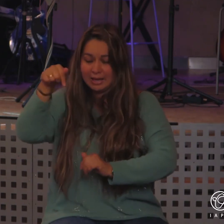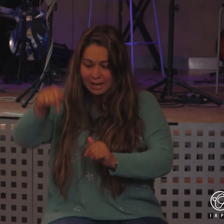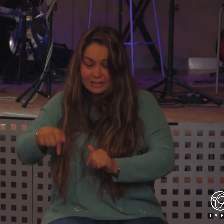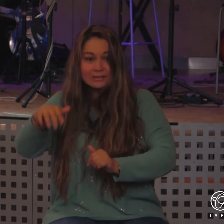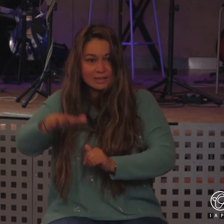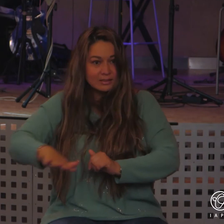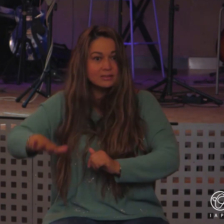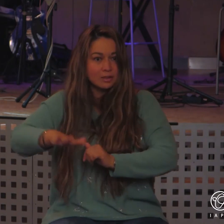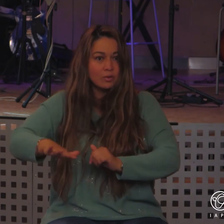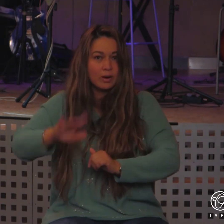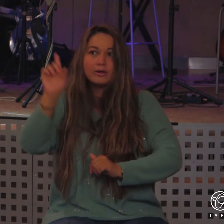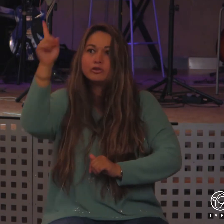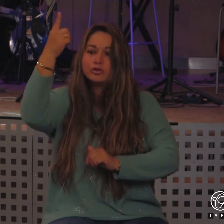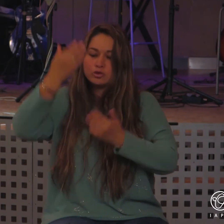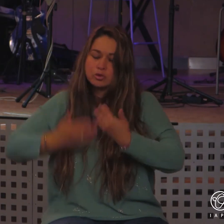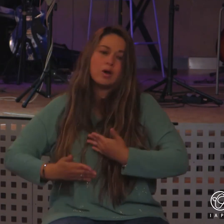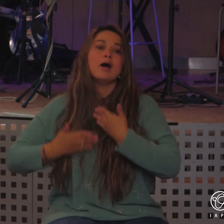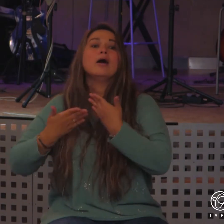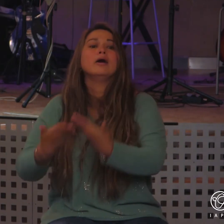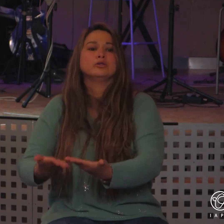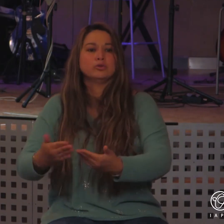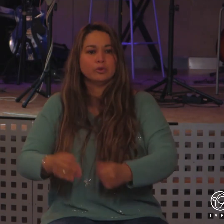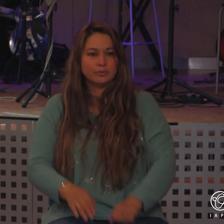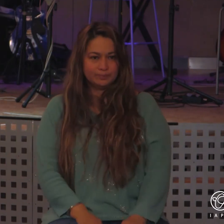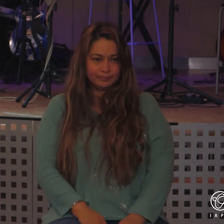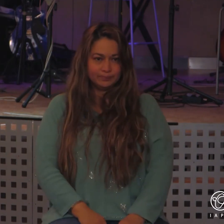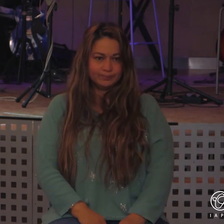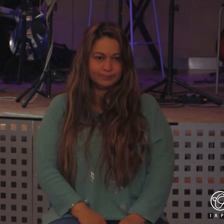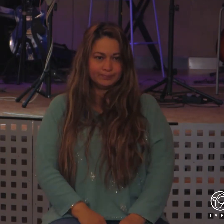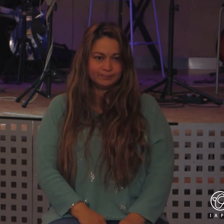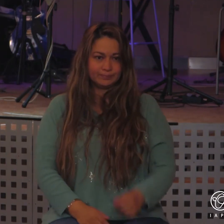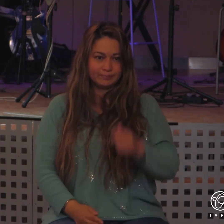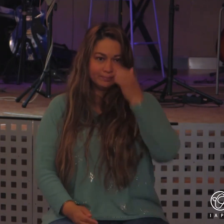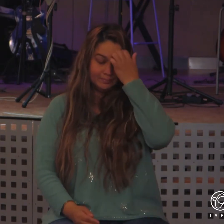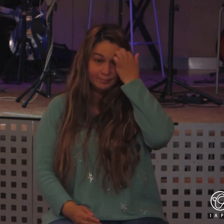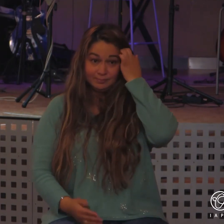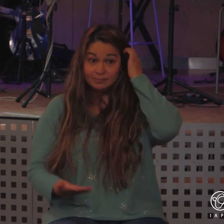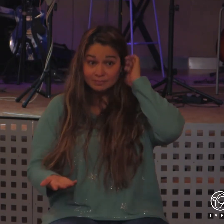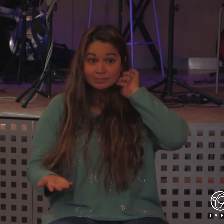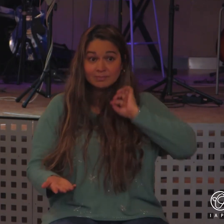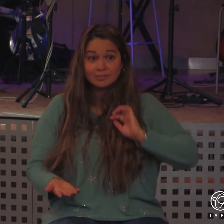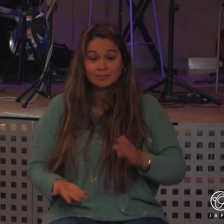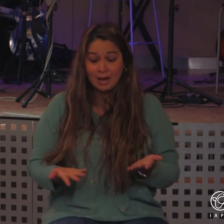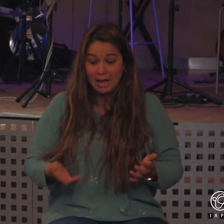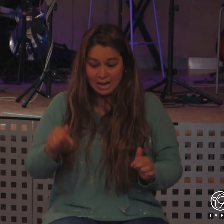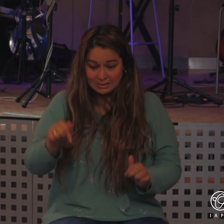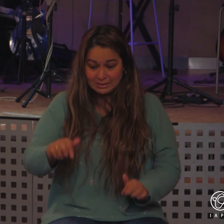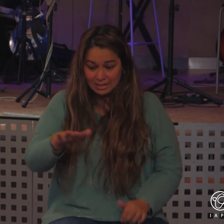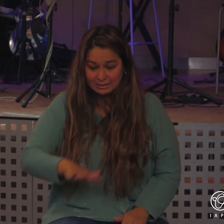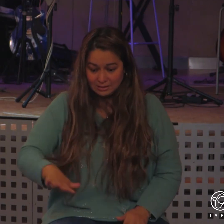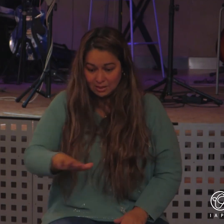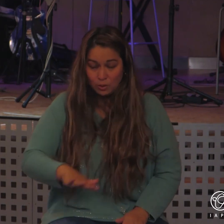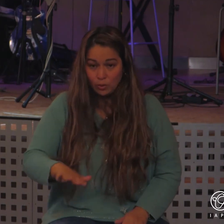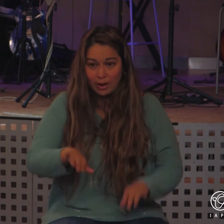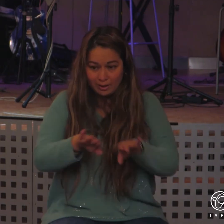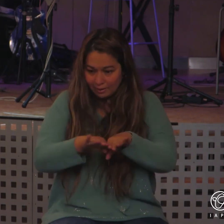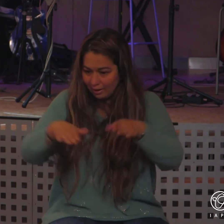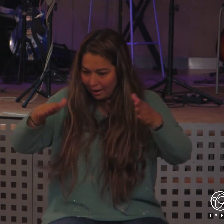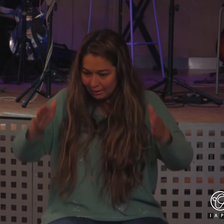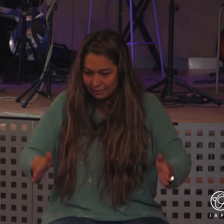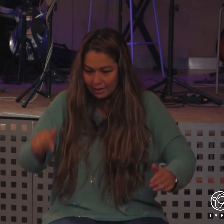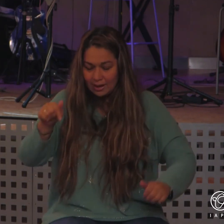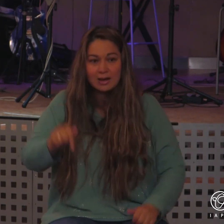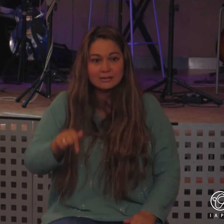créelo como una declaración profética. Hasta aquí, hasta este mismo altar, hasta